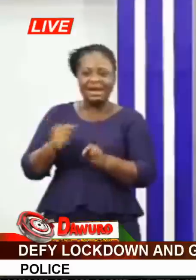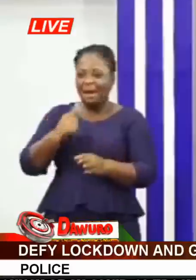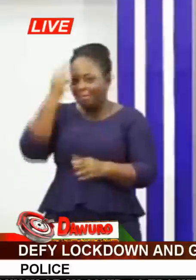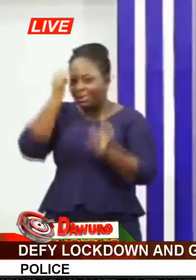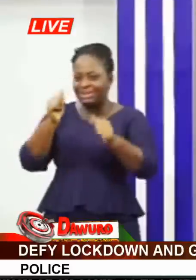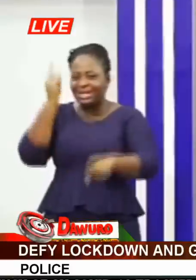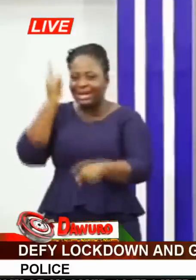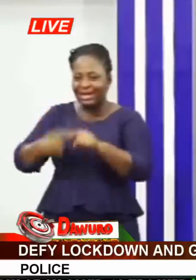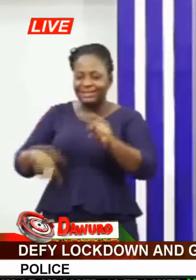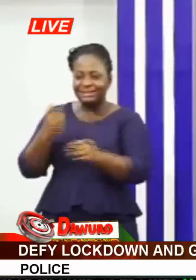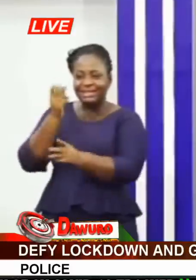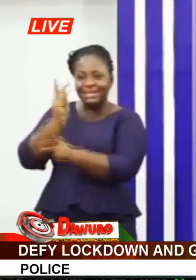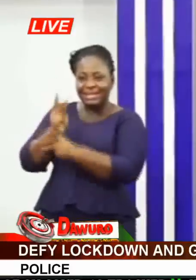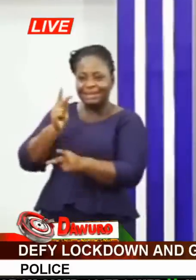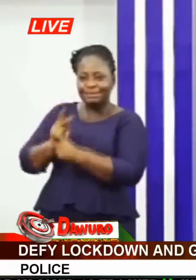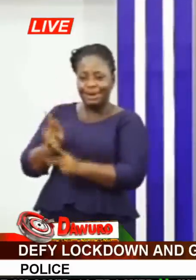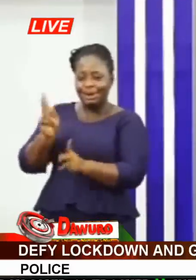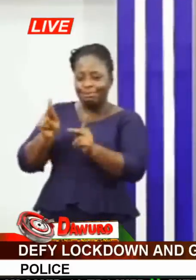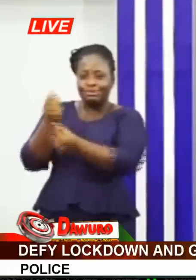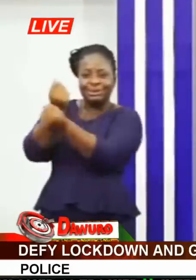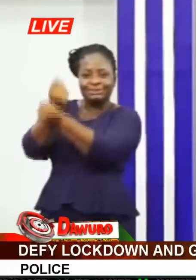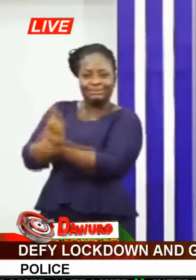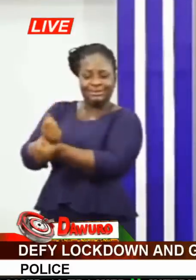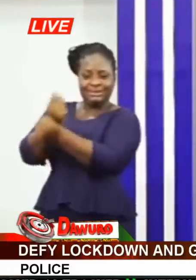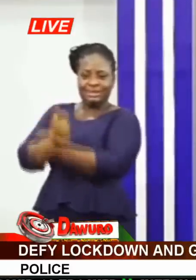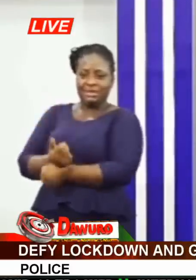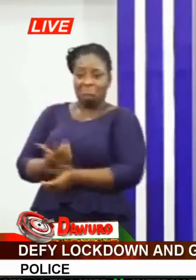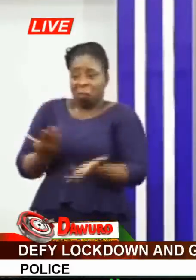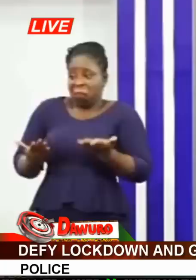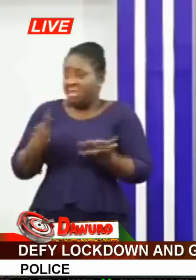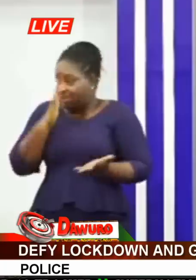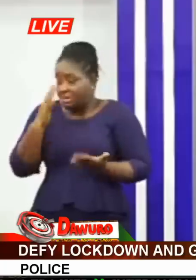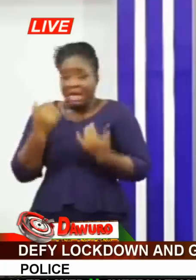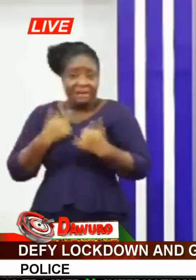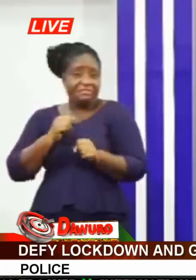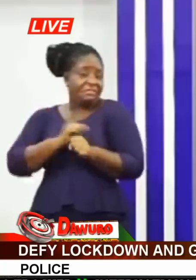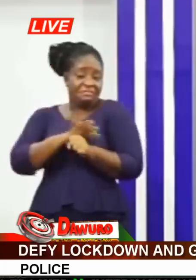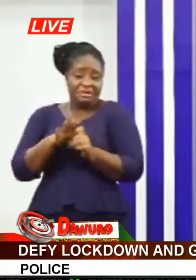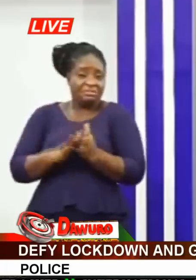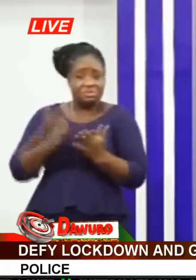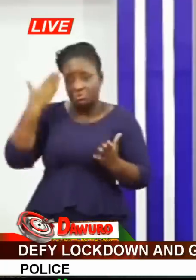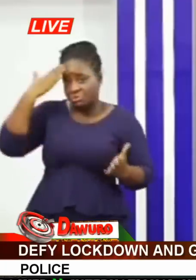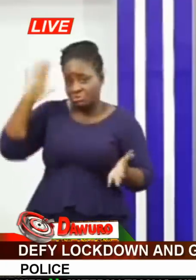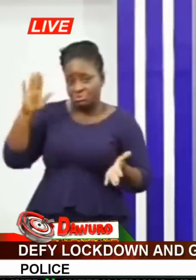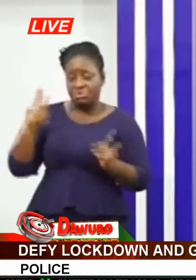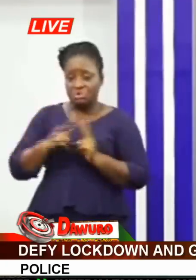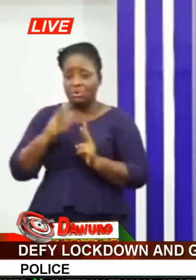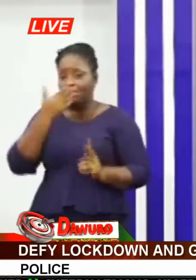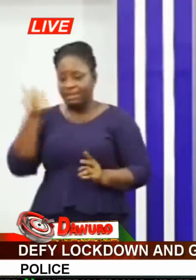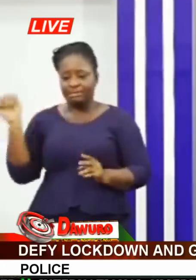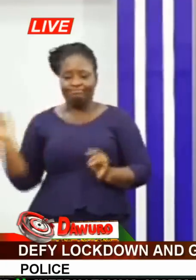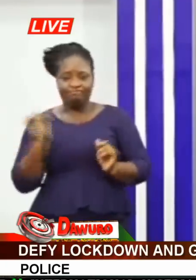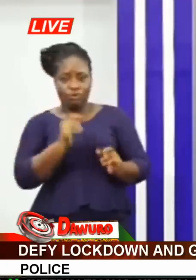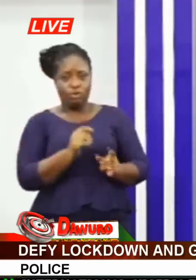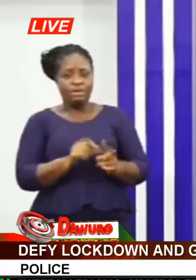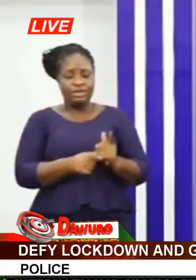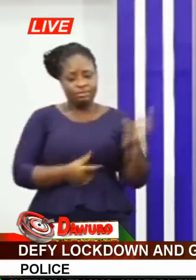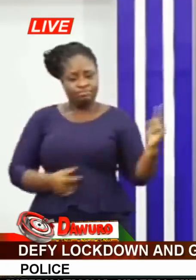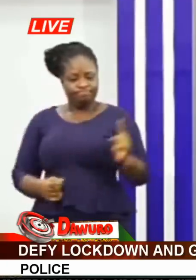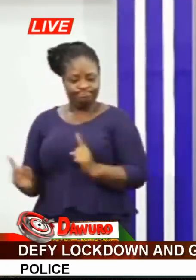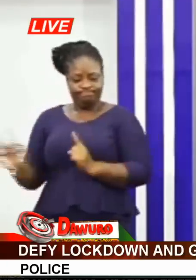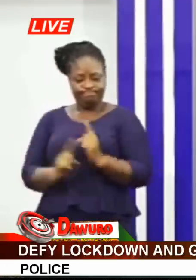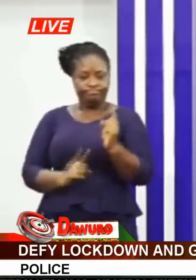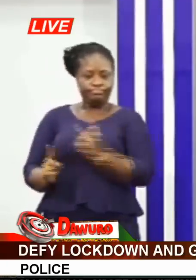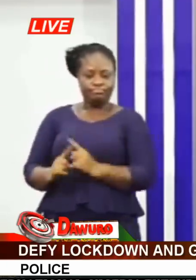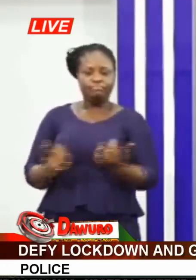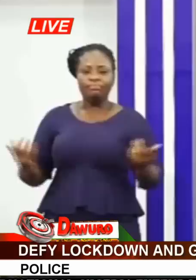sei se wubu mra no so a enhyehye ya ye wo Ghana mamram dia to wo ne se mfie du suso wo kwa akutwa ye fine won